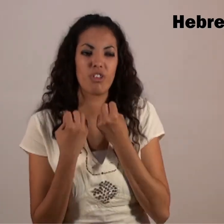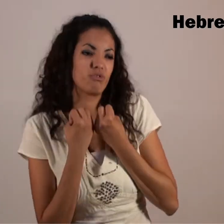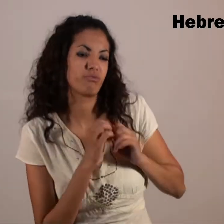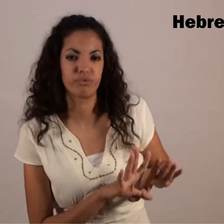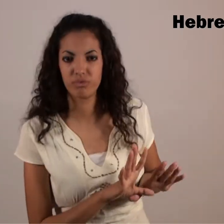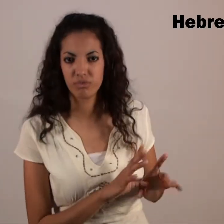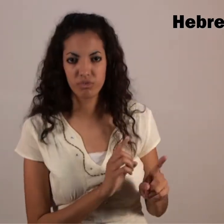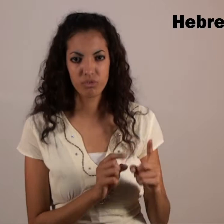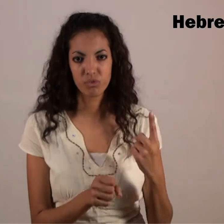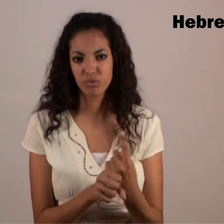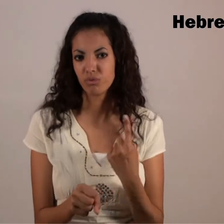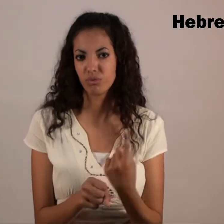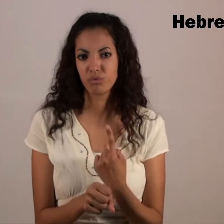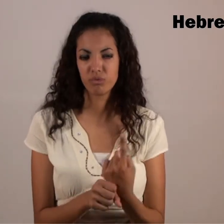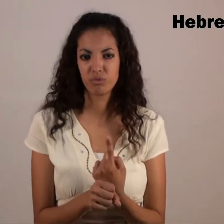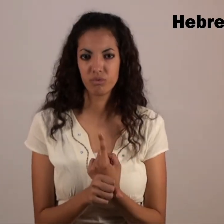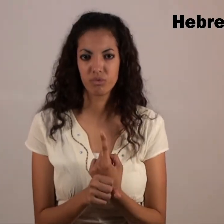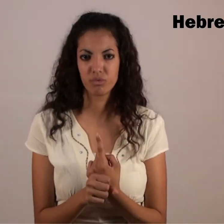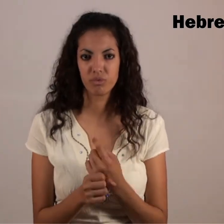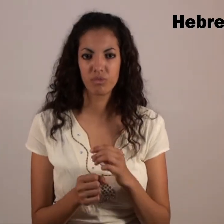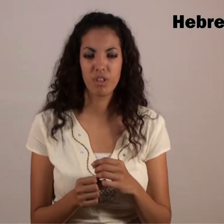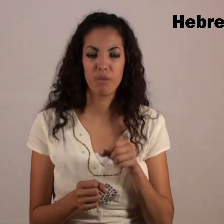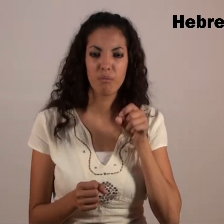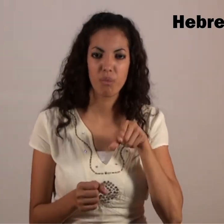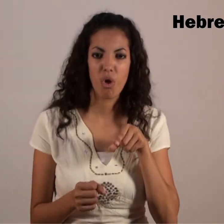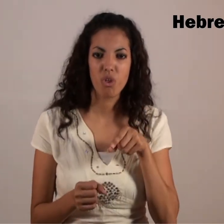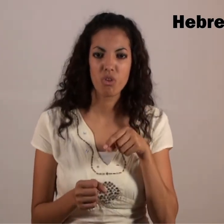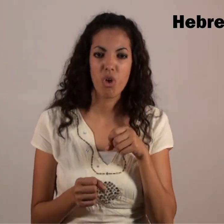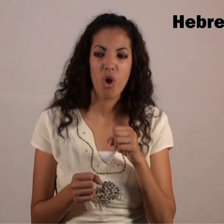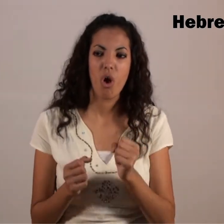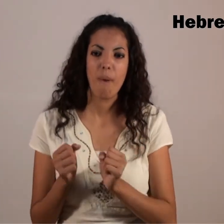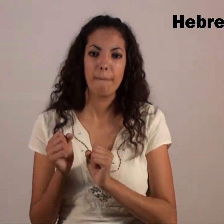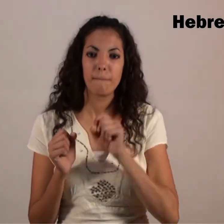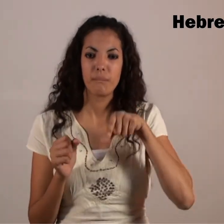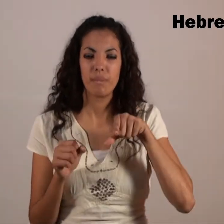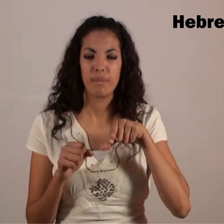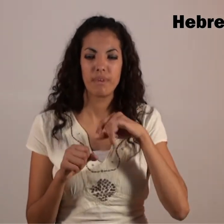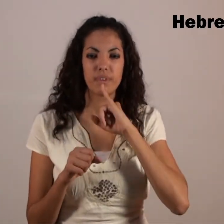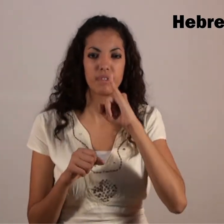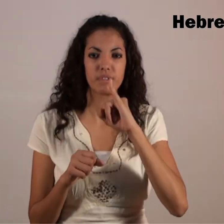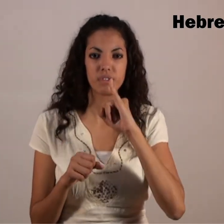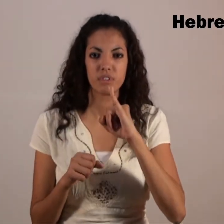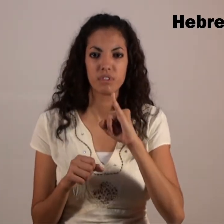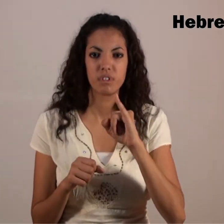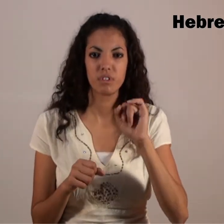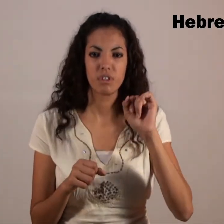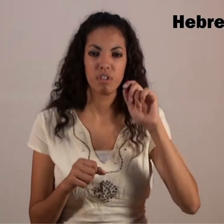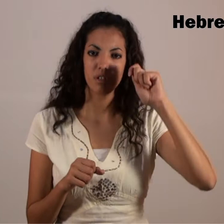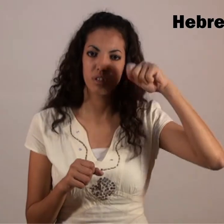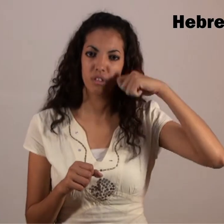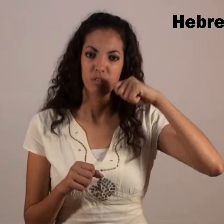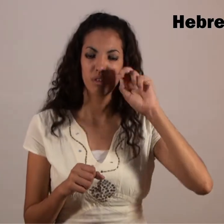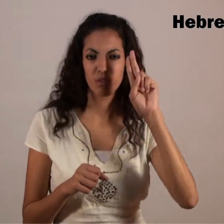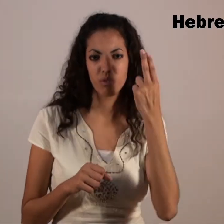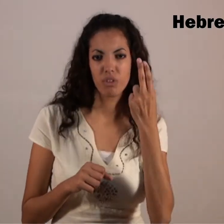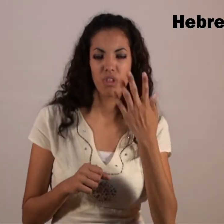mundo, dice, sacrificio y ofrenda no quisiste, mas me preparaste cuerpo. Holocaustos